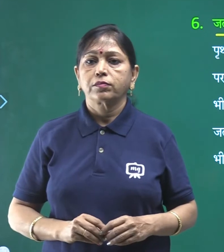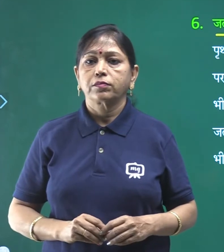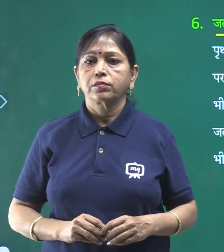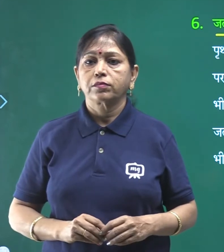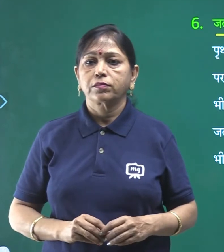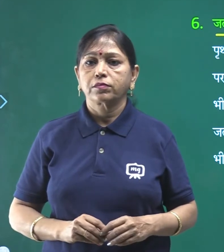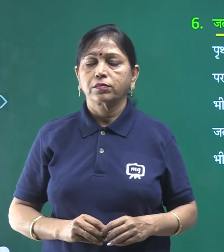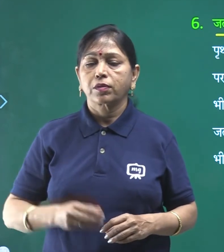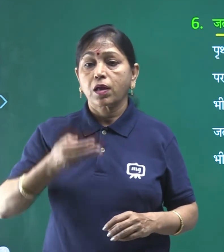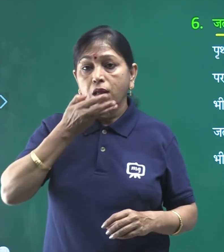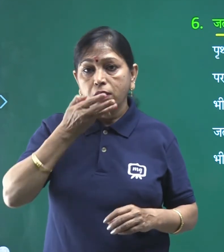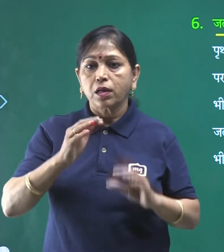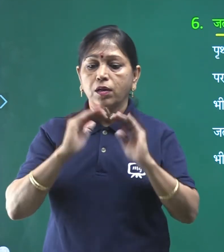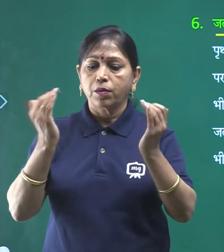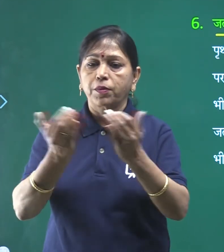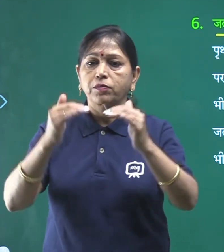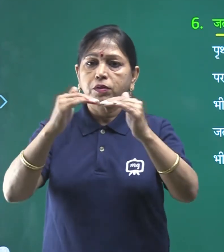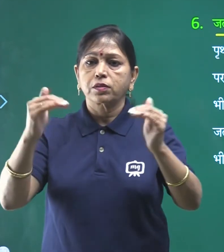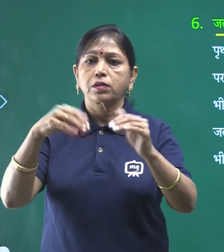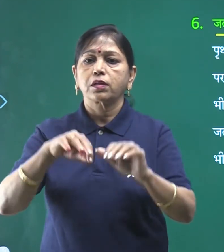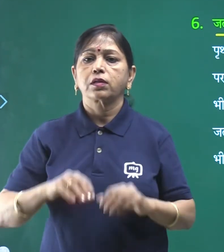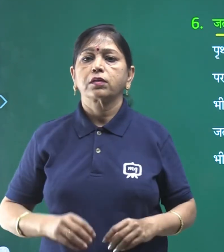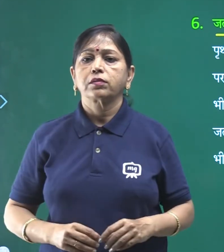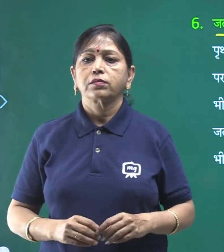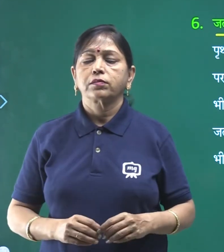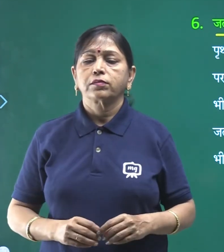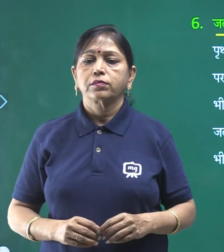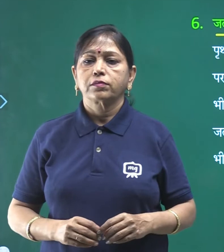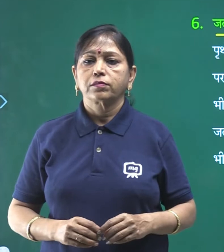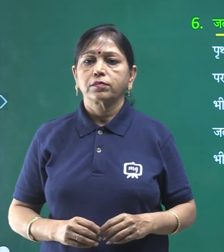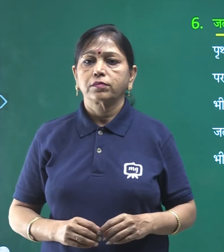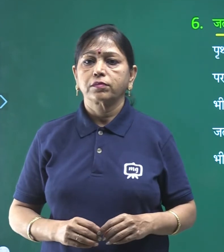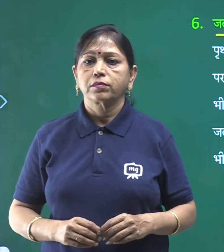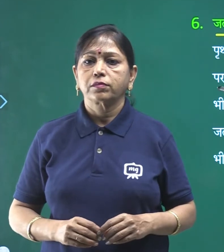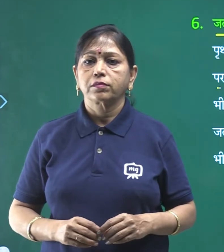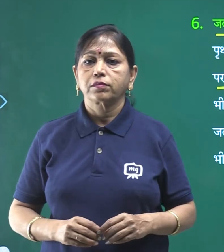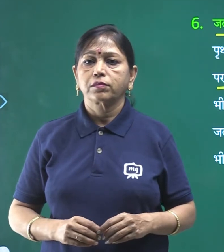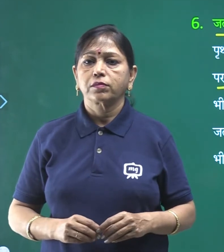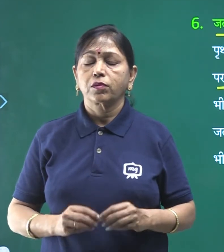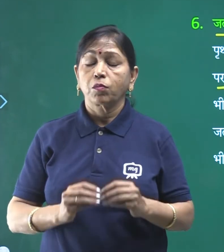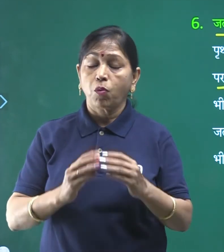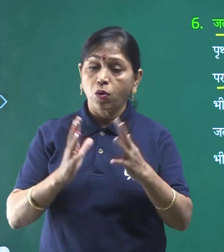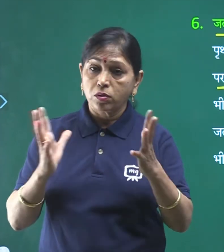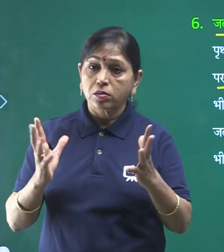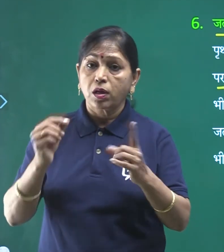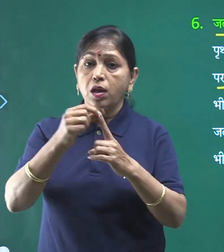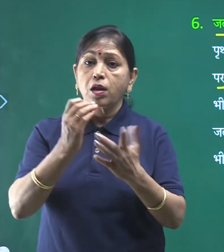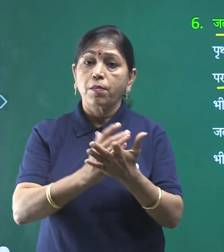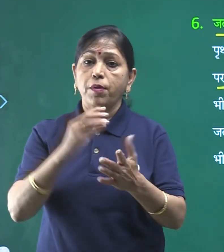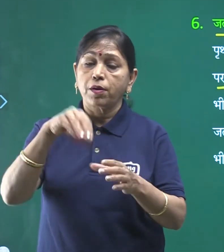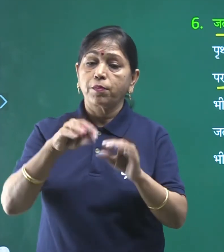को जल पृथ्वी की सतह के अ के सबसे बड़े बांध पर यह उपस्थित है